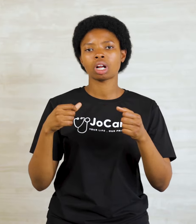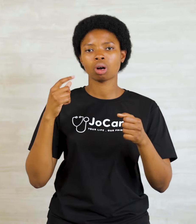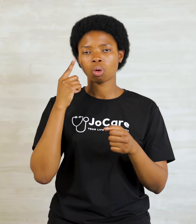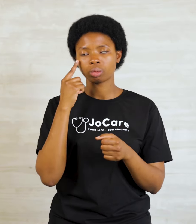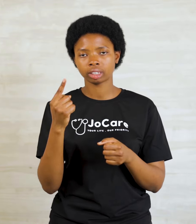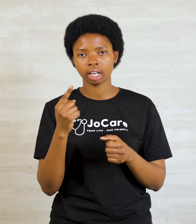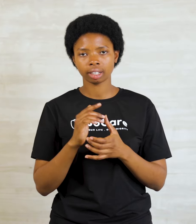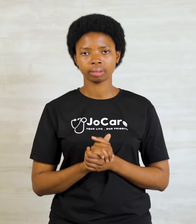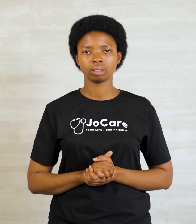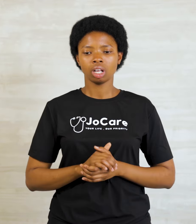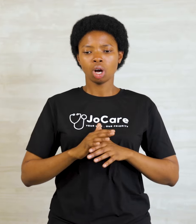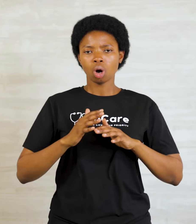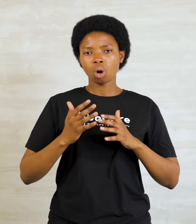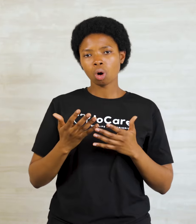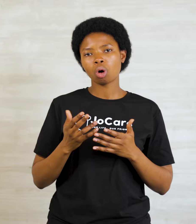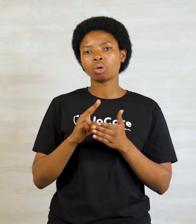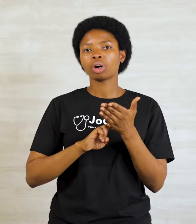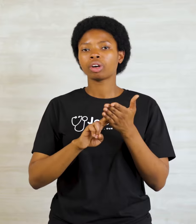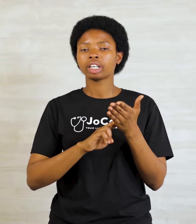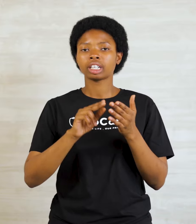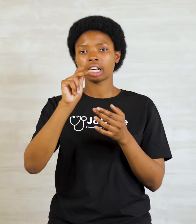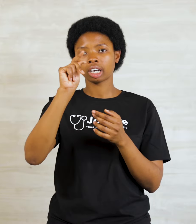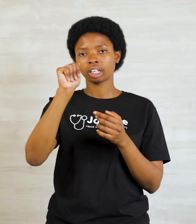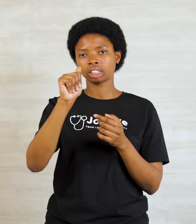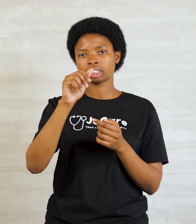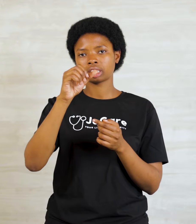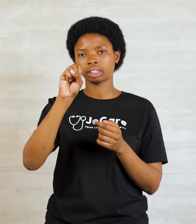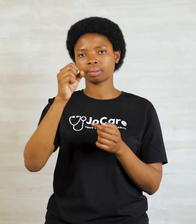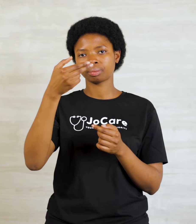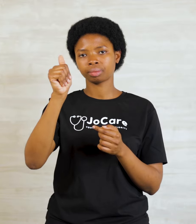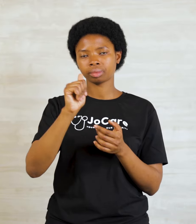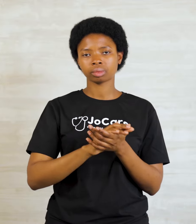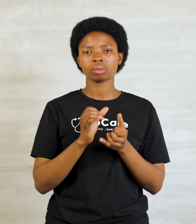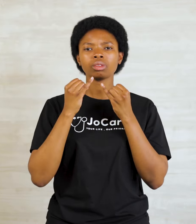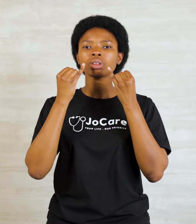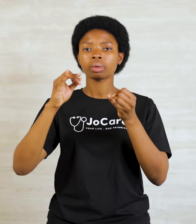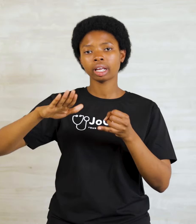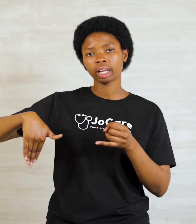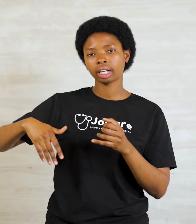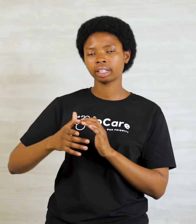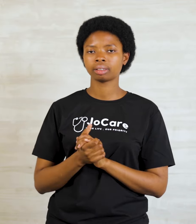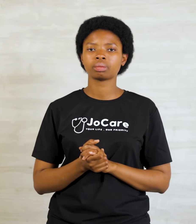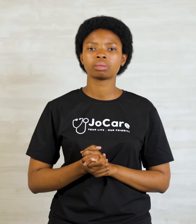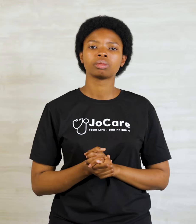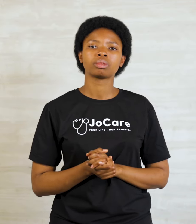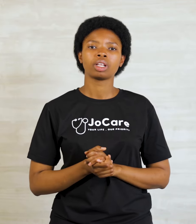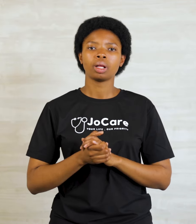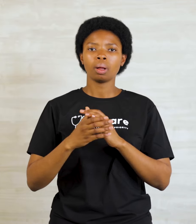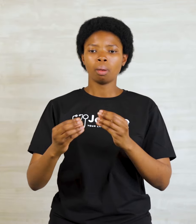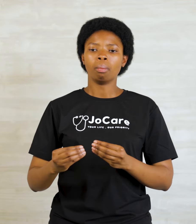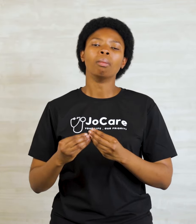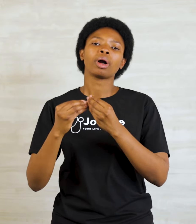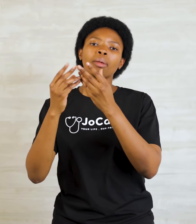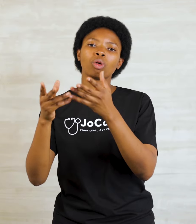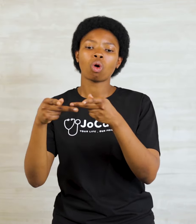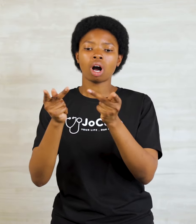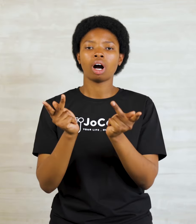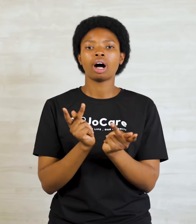ugakoresha kasha navugaga urahamagara bakanakugeza bakanakuzanira aho yego delivery